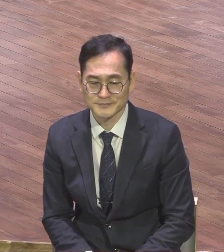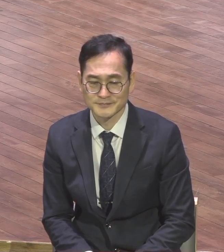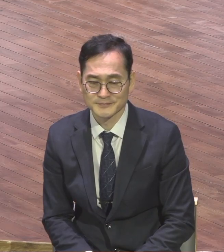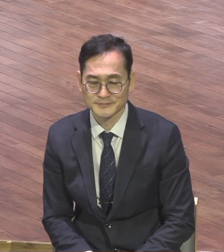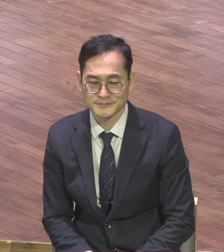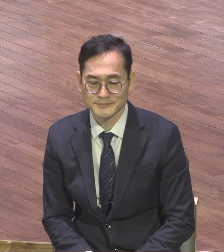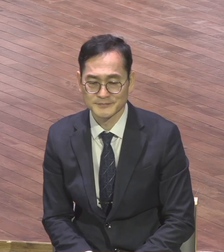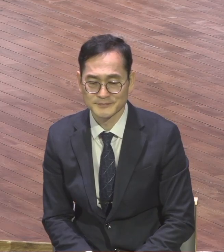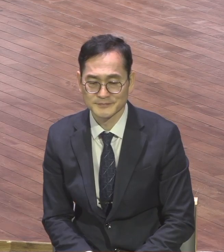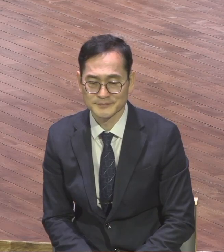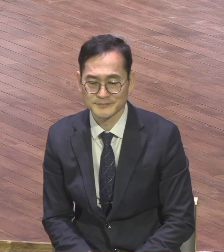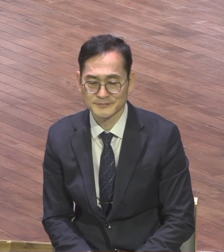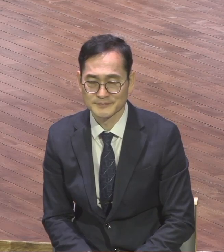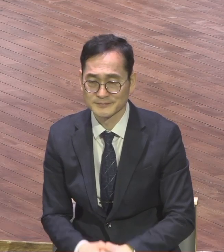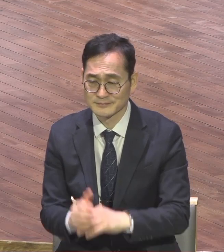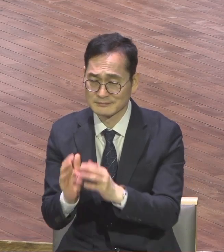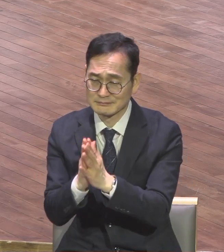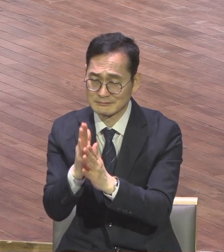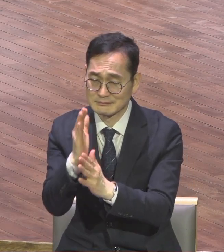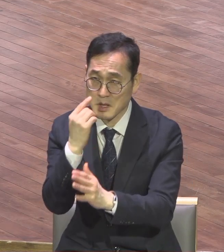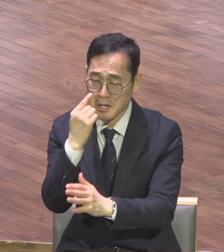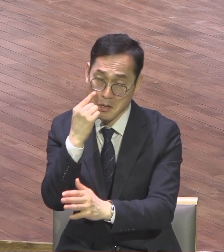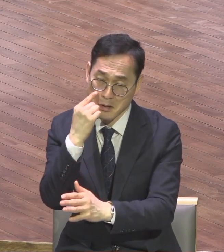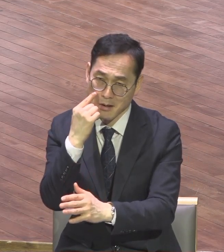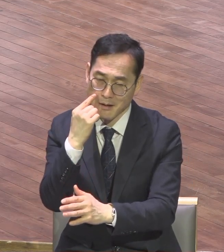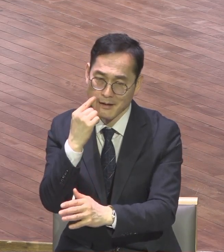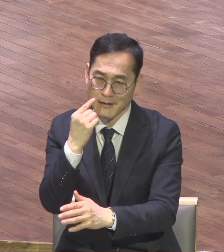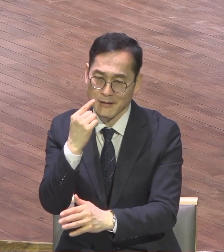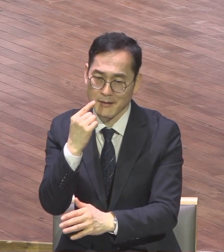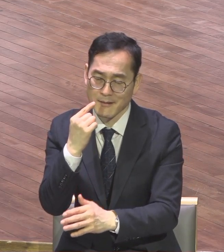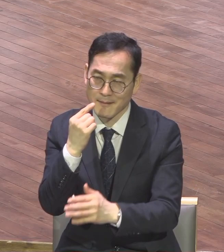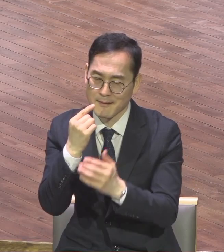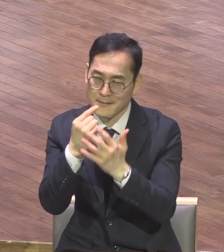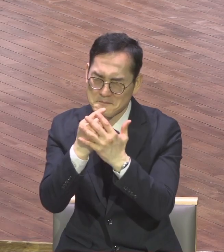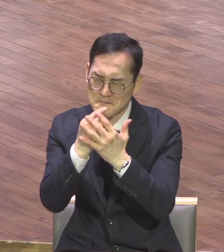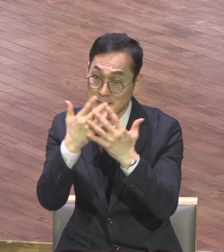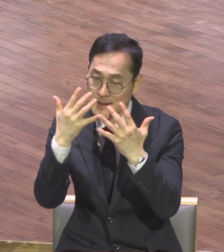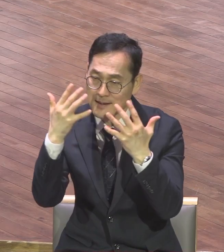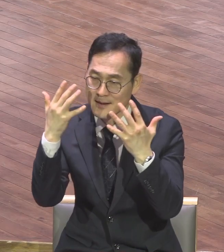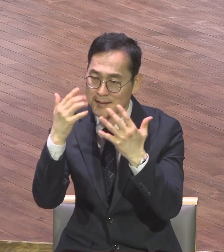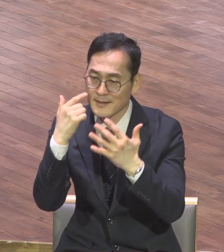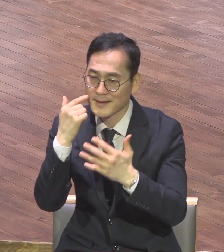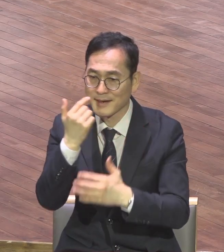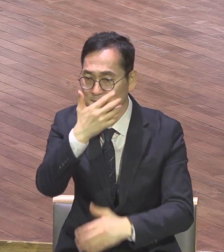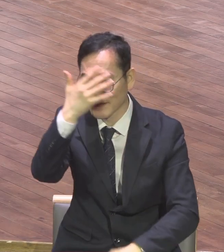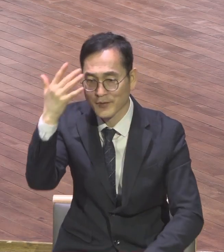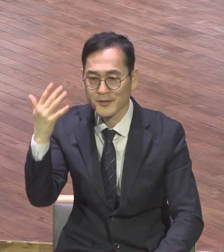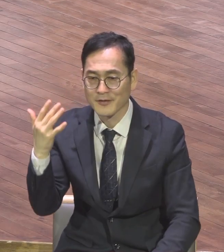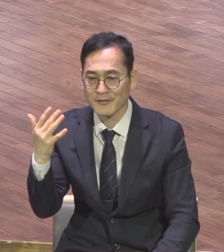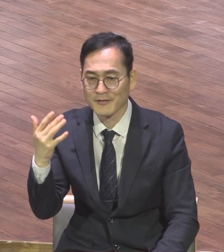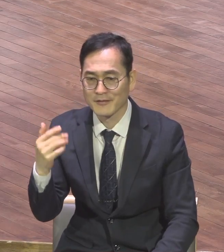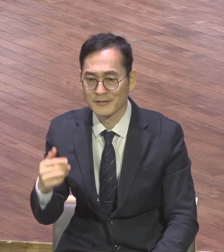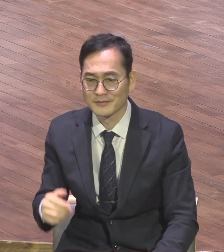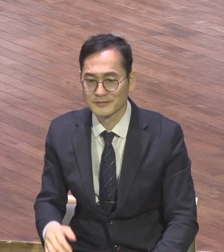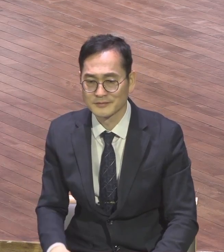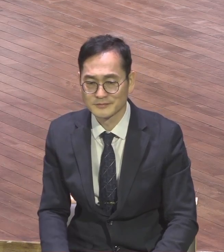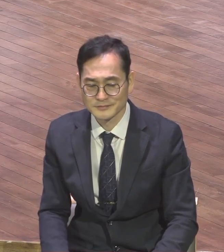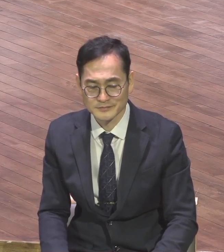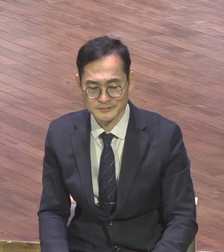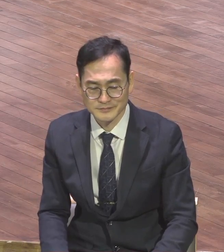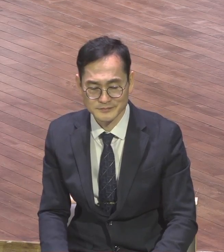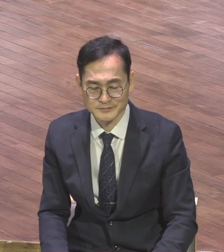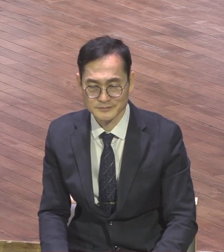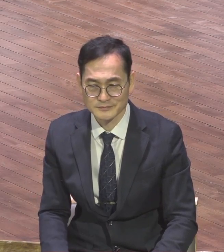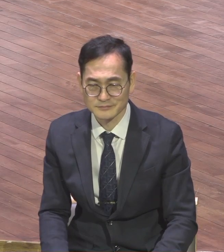그러니까 눈이 부실 정도로, 눈이 부실 정도로 성전이 아름다웠어요. 그래서 이 성전을 보고